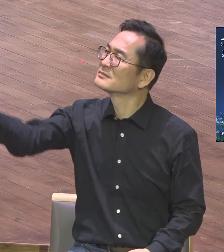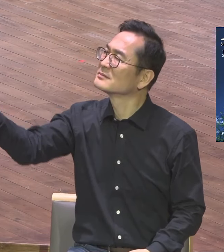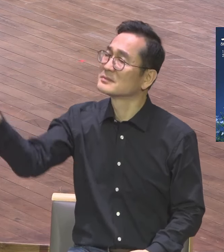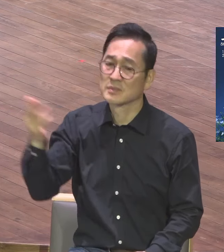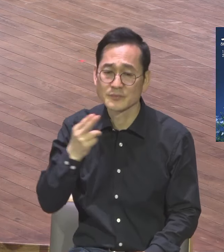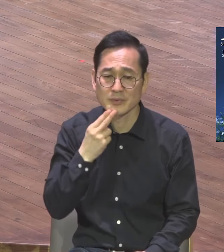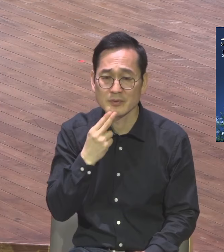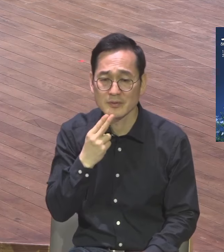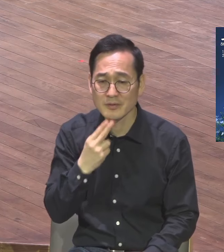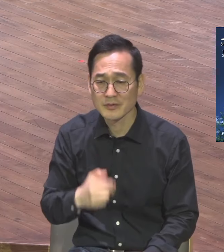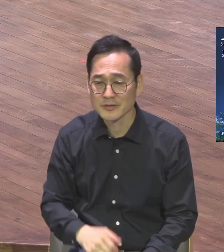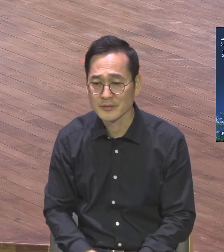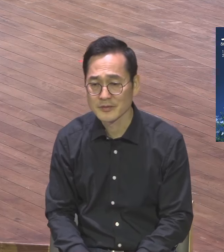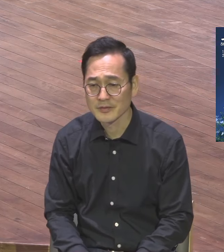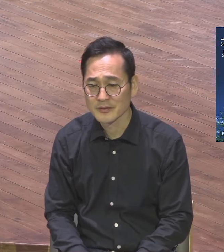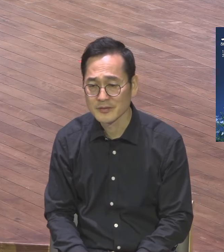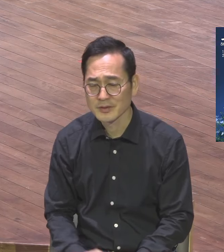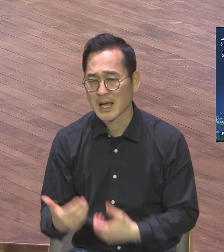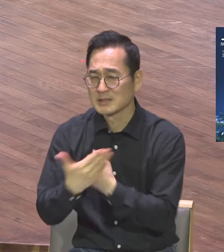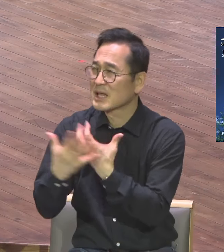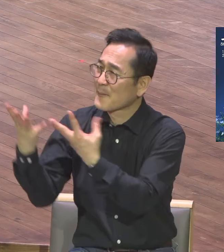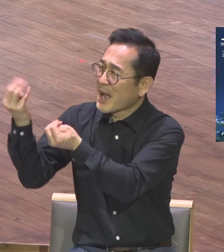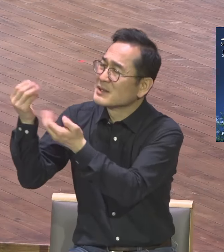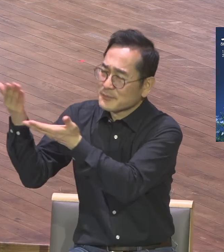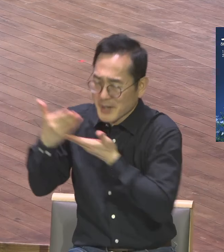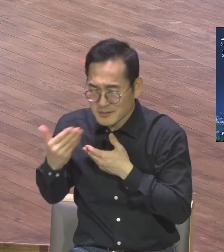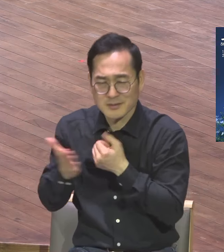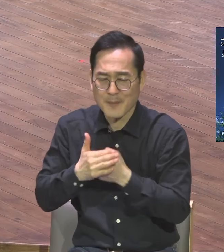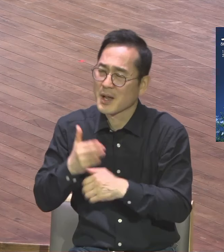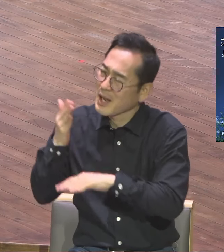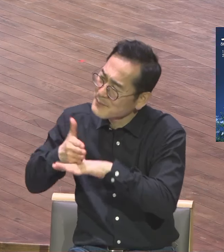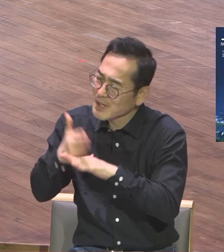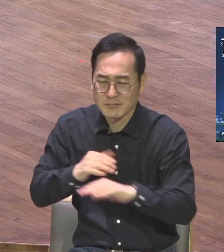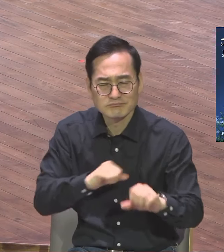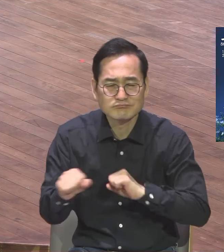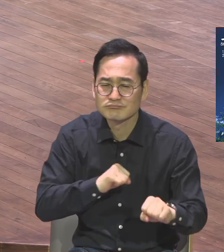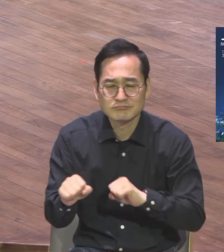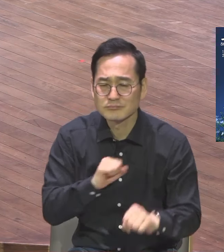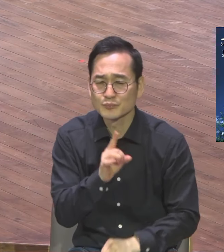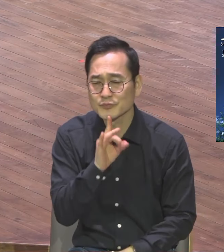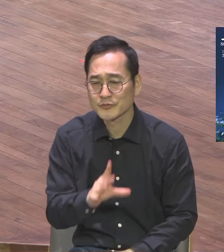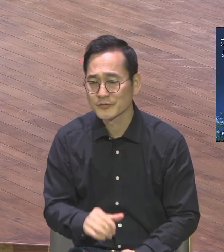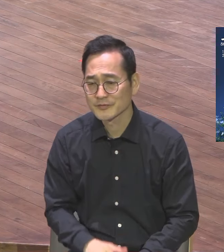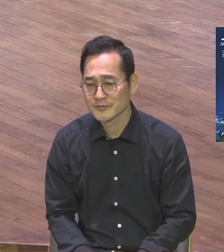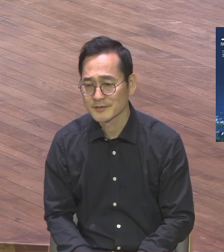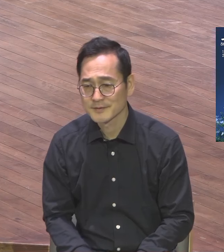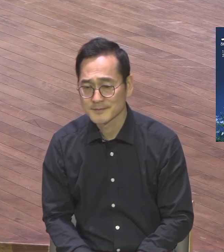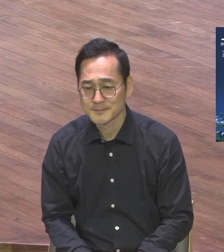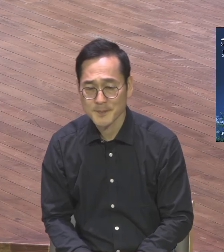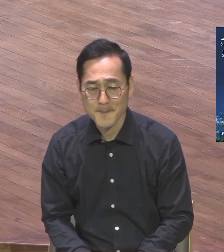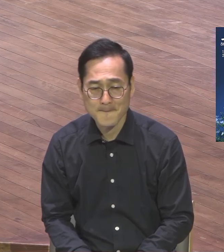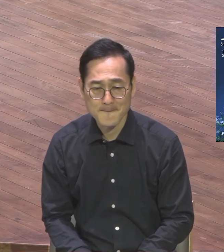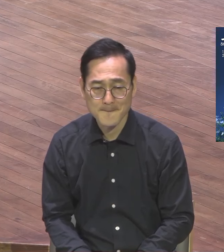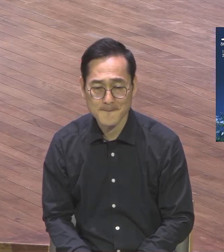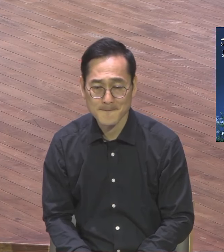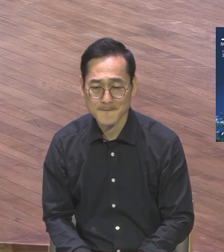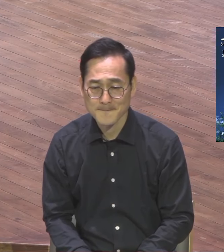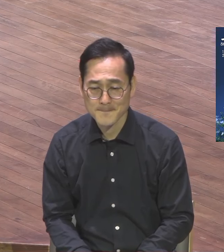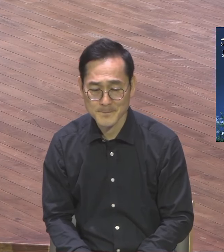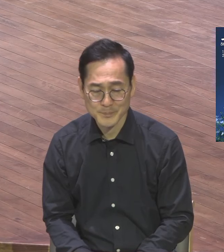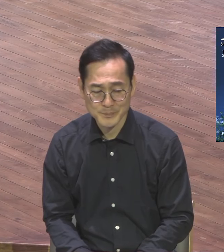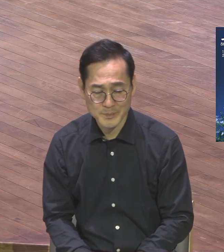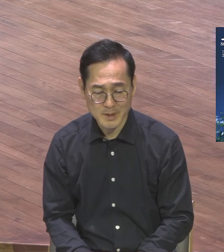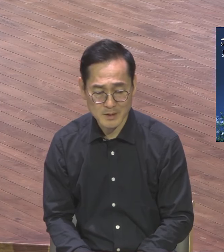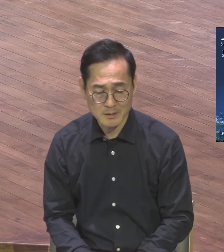순수하게 내가 받은 은혜가 너무 많아서 내게 주신 달란트가 있어서 주를 위해서 그냥 순수하게 그냥